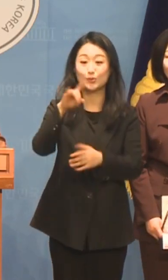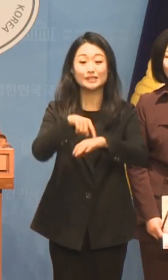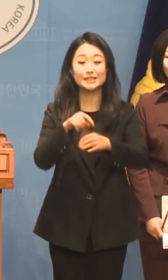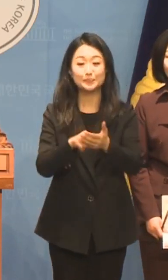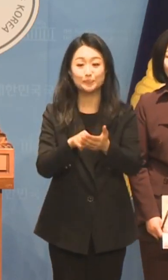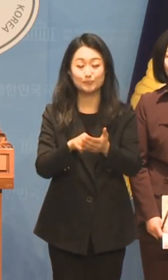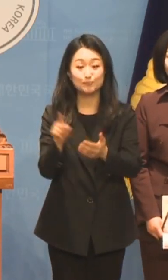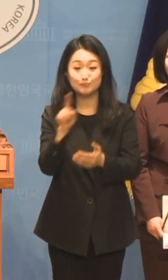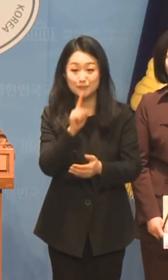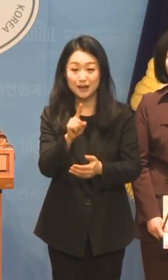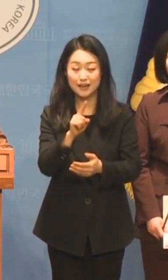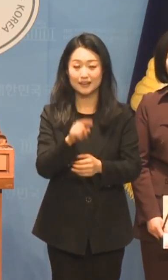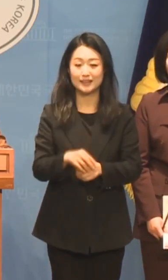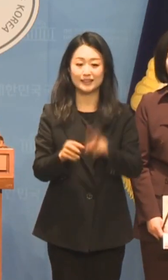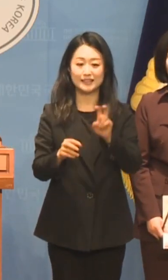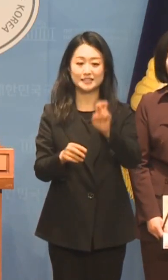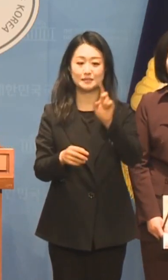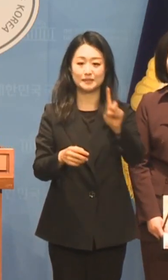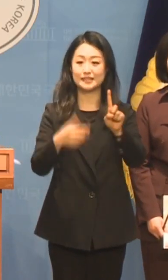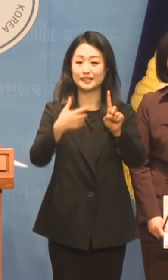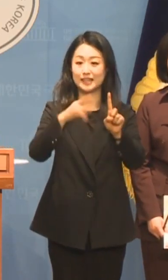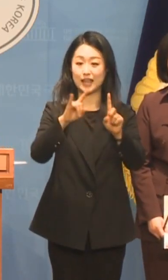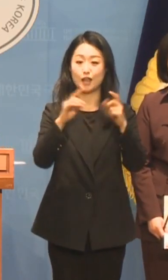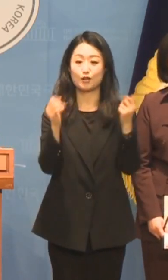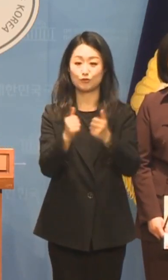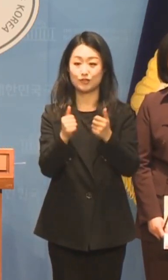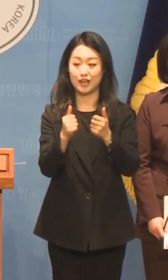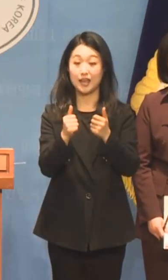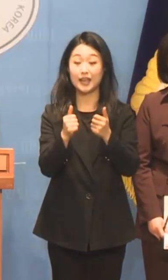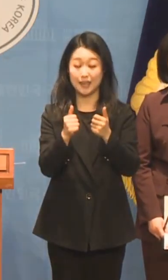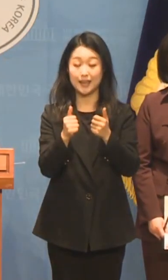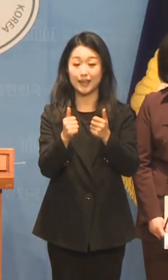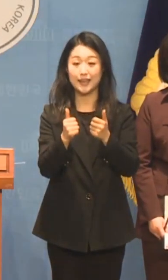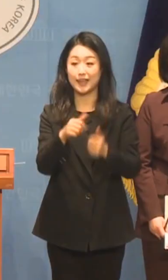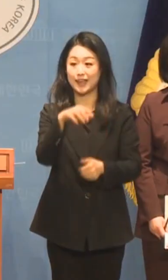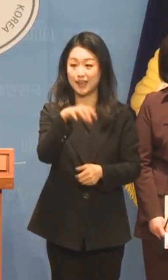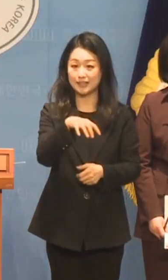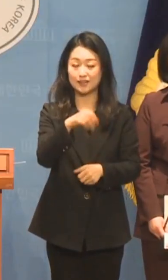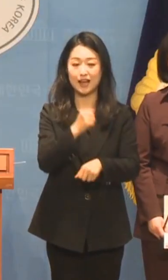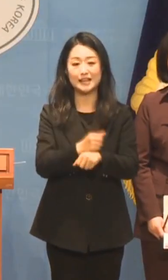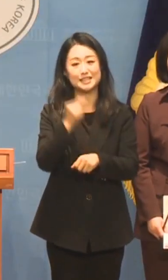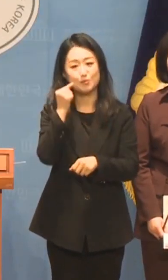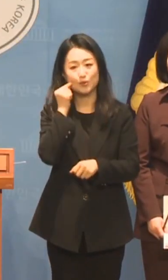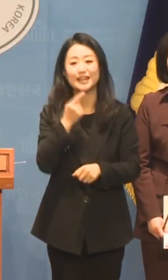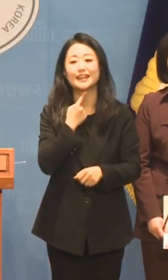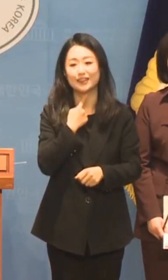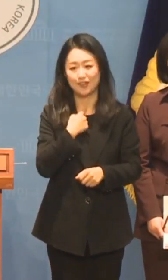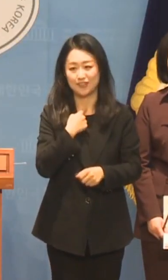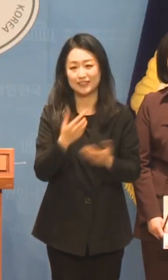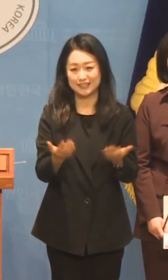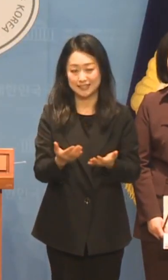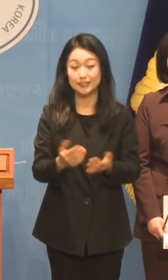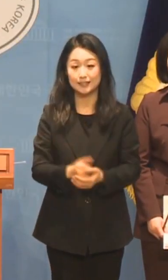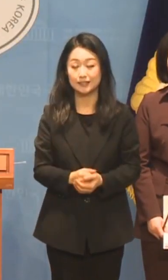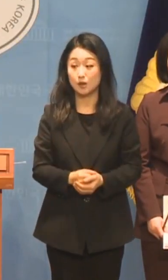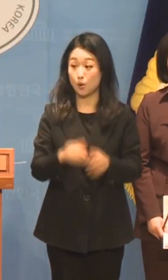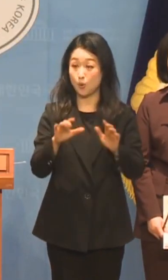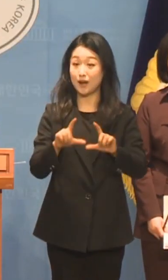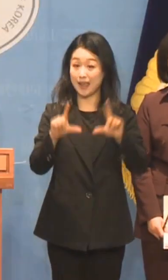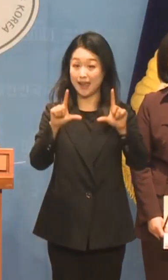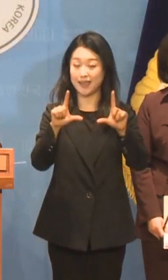하면 지난 21대 국회를 하지 못했던 그러나 올해